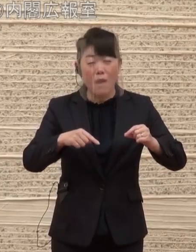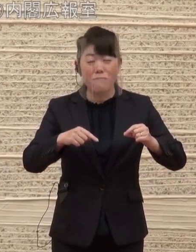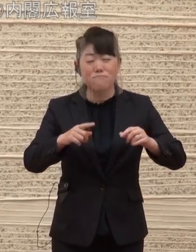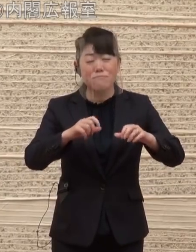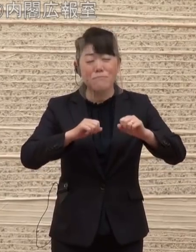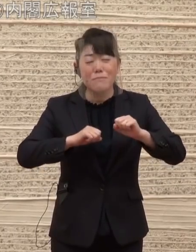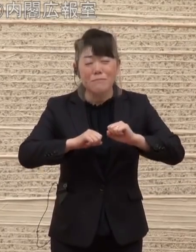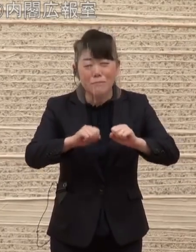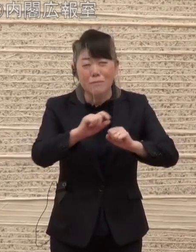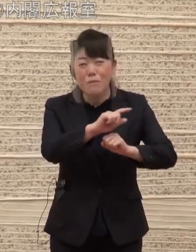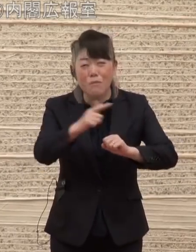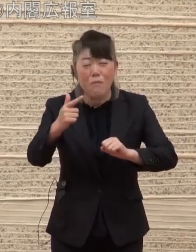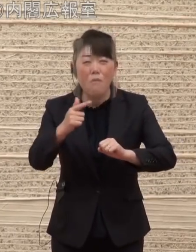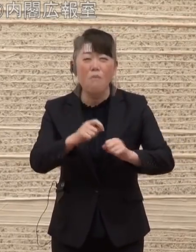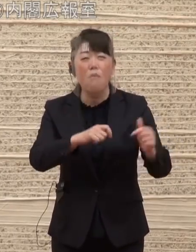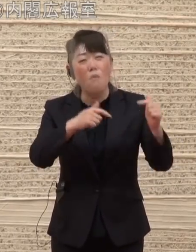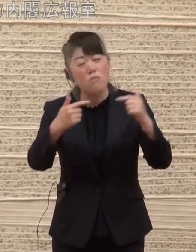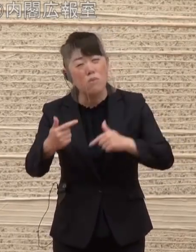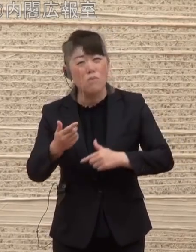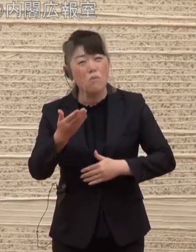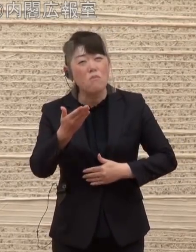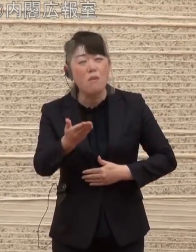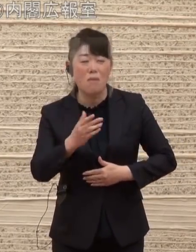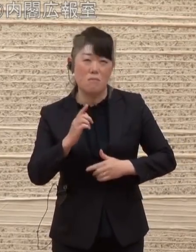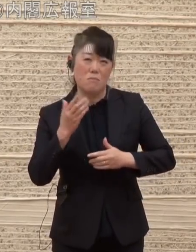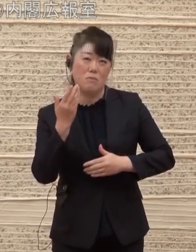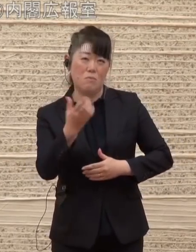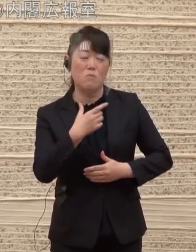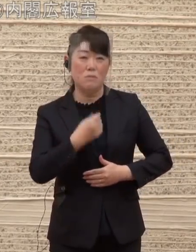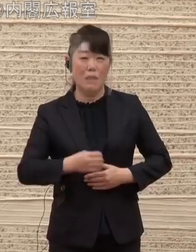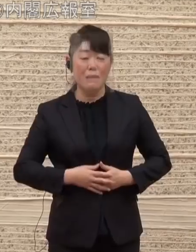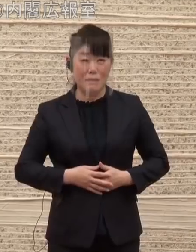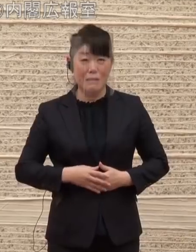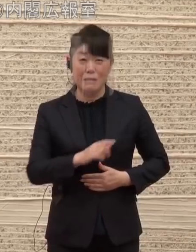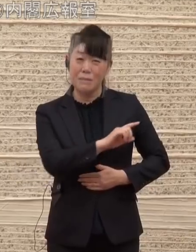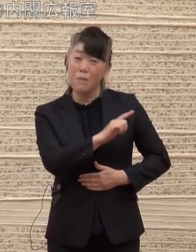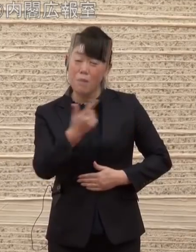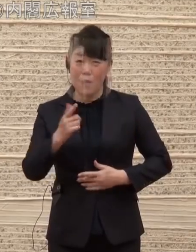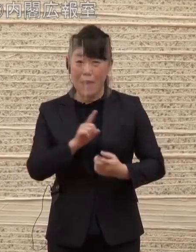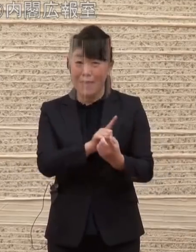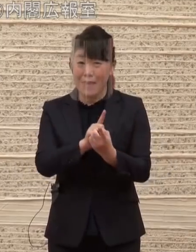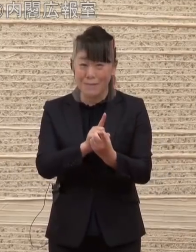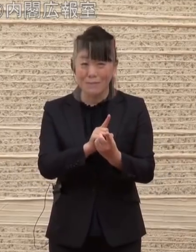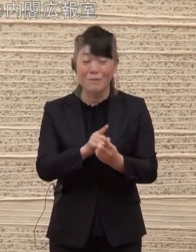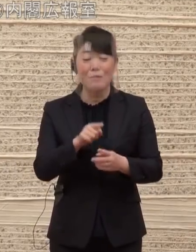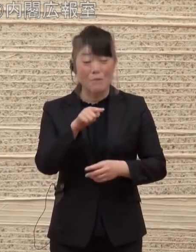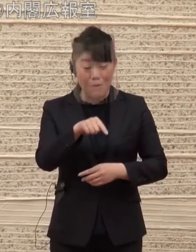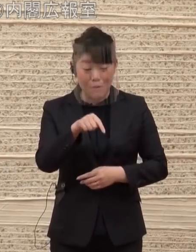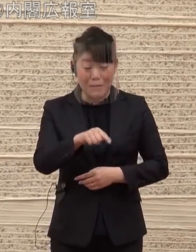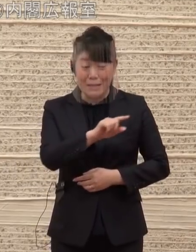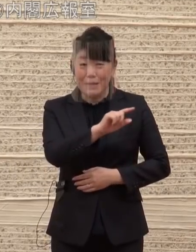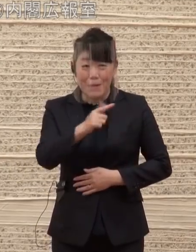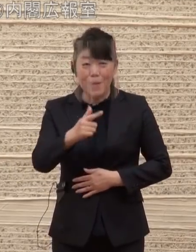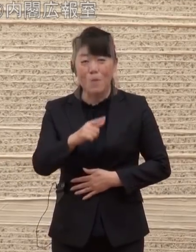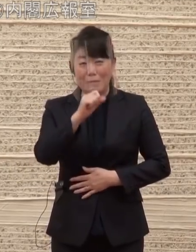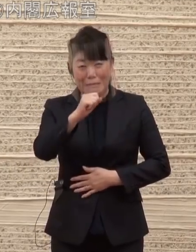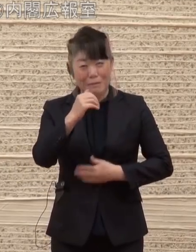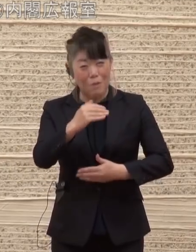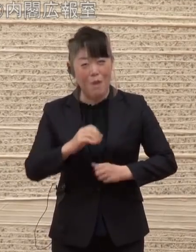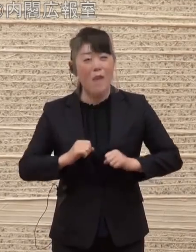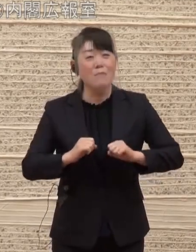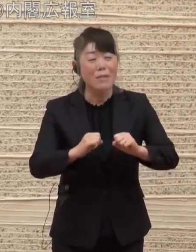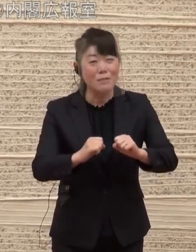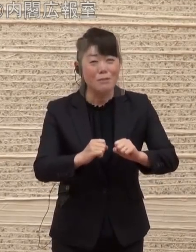のかという問題ですあのいろんな対策ですねここでたくさんいの良いことをやりますという話を聞きましたあー